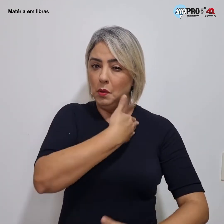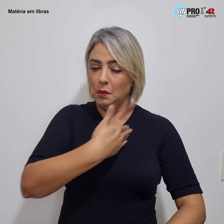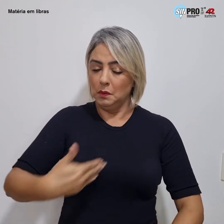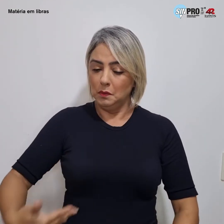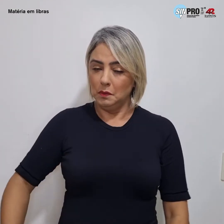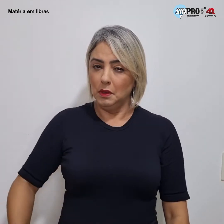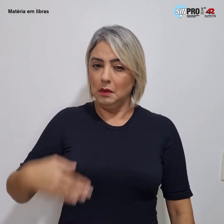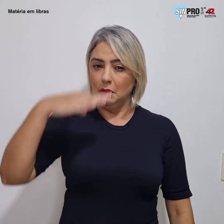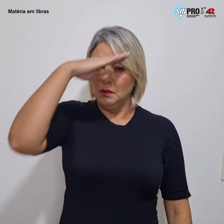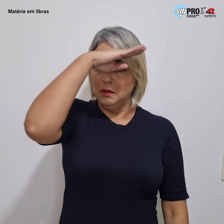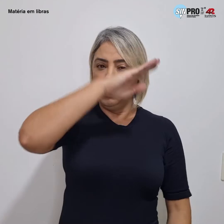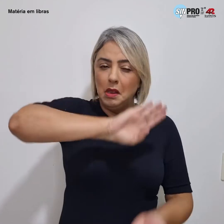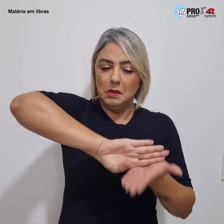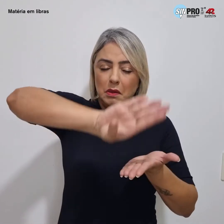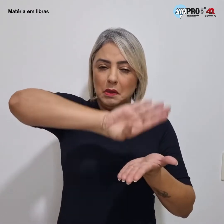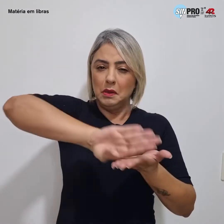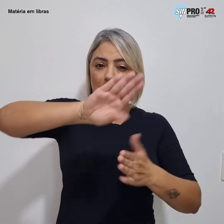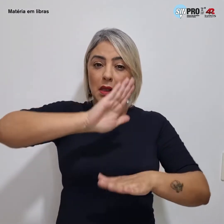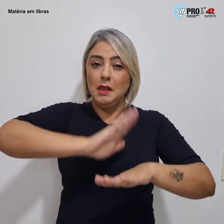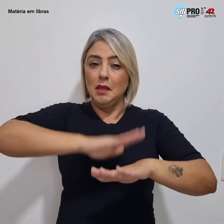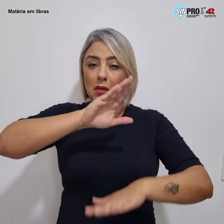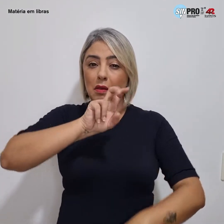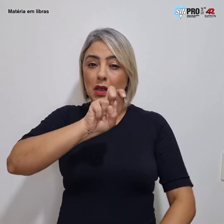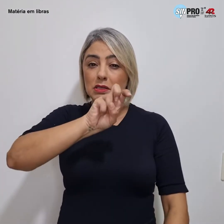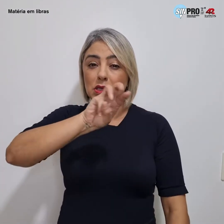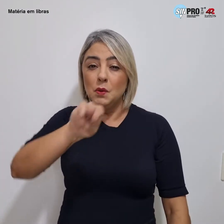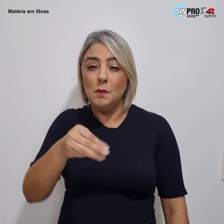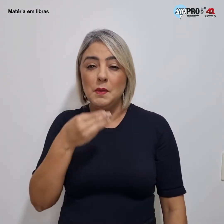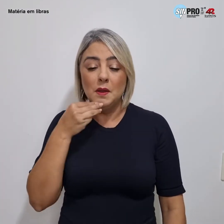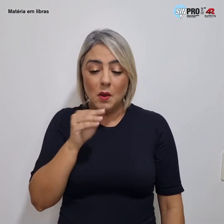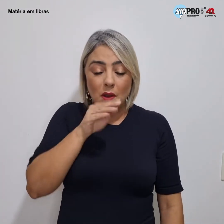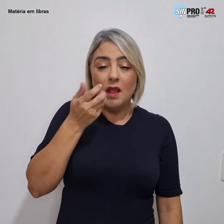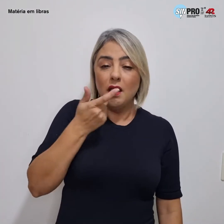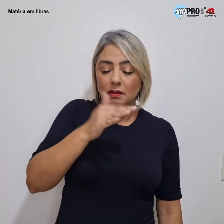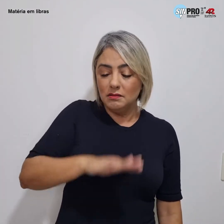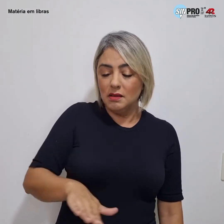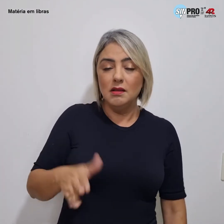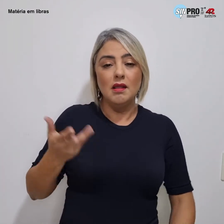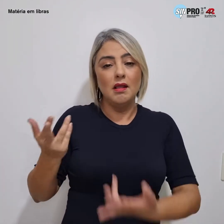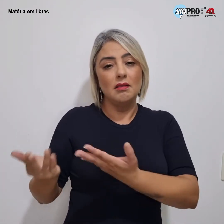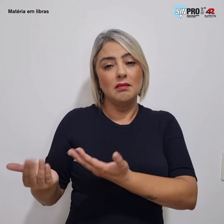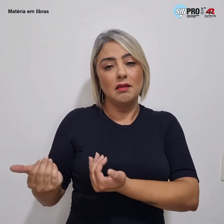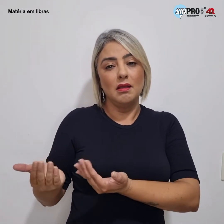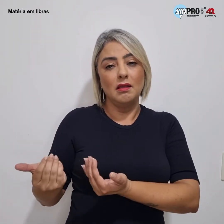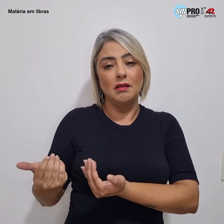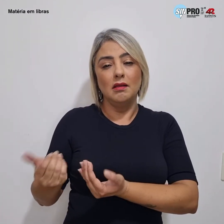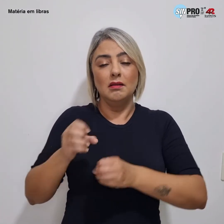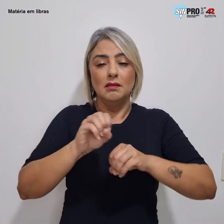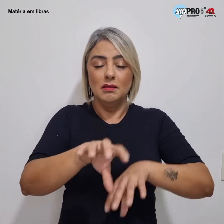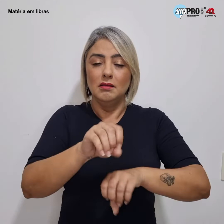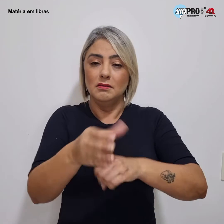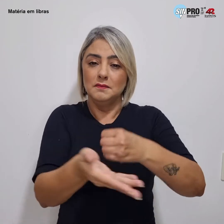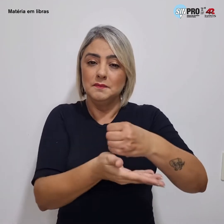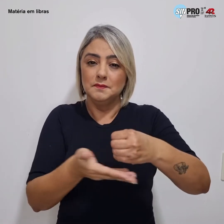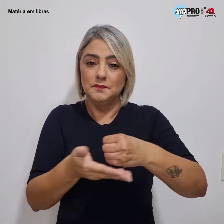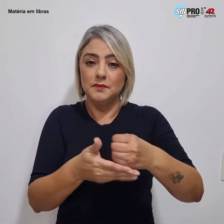governo Bolsonaro exclui mais de 5 milhões de crianças e adolescentes da educação básica